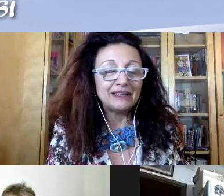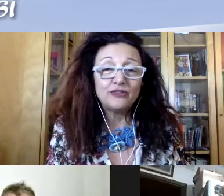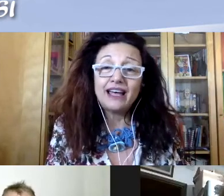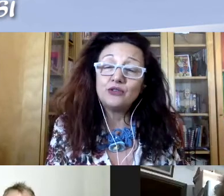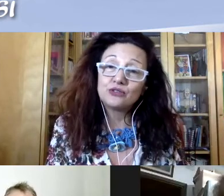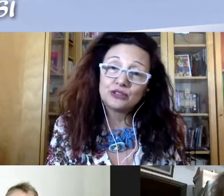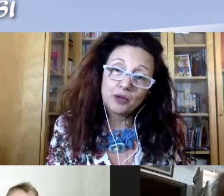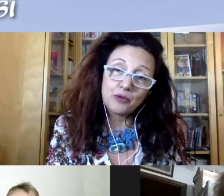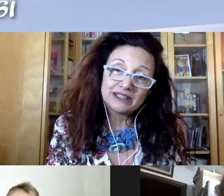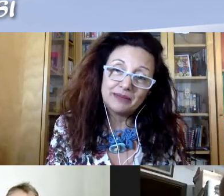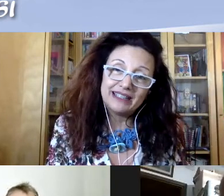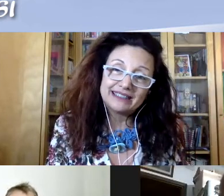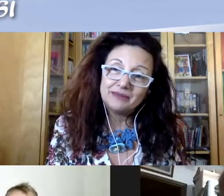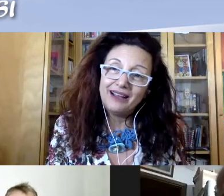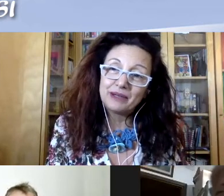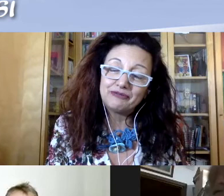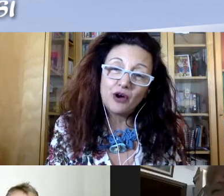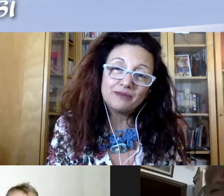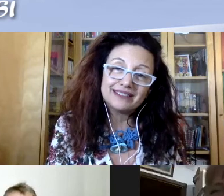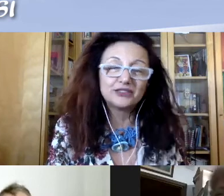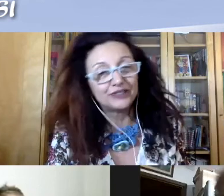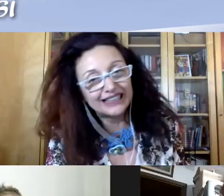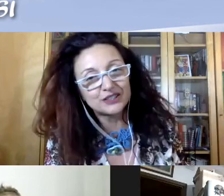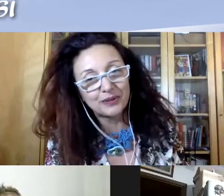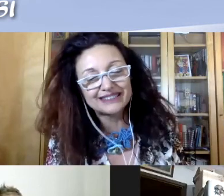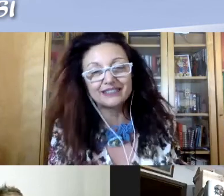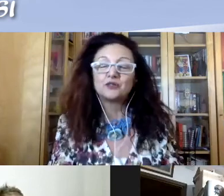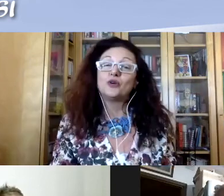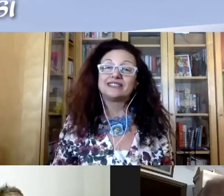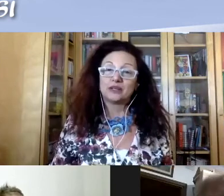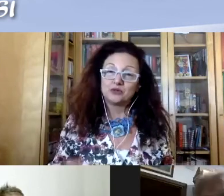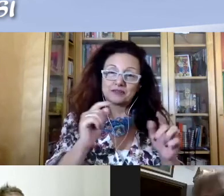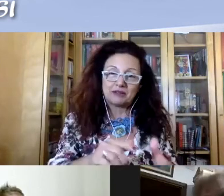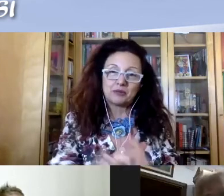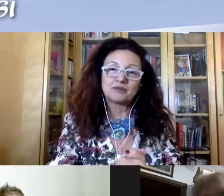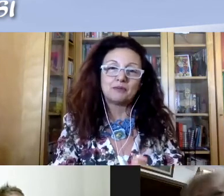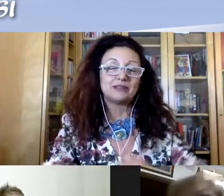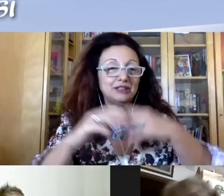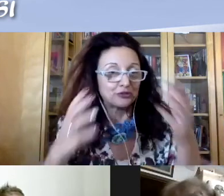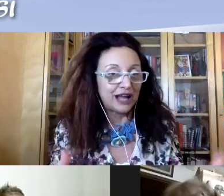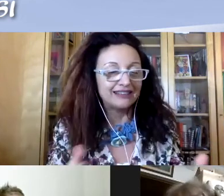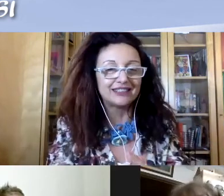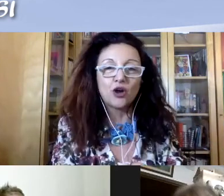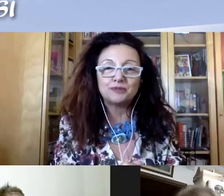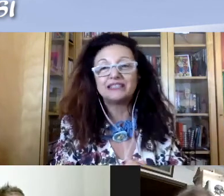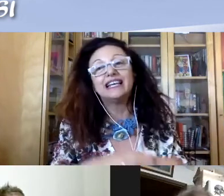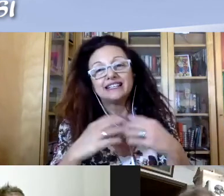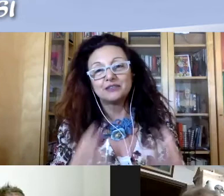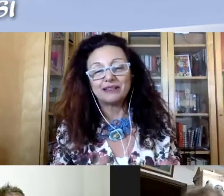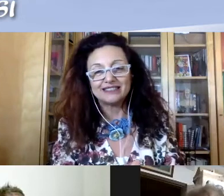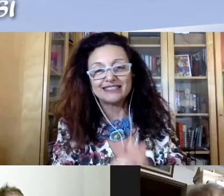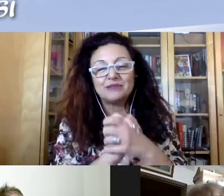Salame Mantovano dopo questa bellissima performance. Io vi ringrazio per essere stati con noi. Vi saluto, vi aspetto al prossimo appuntamento con altri